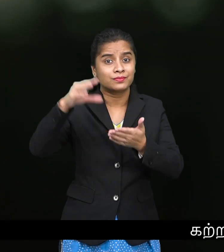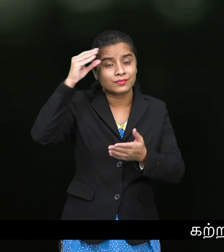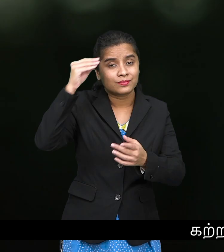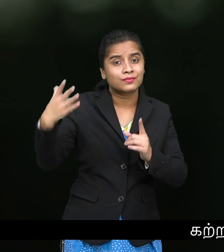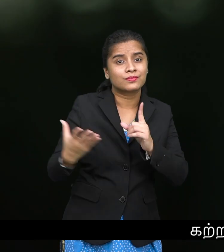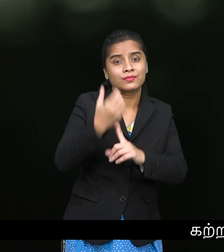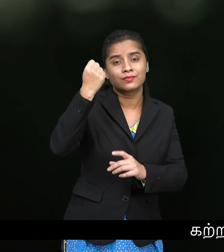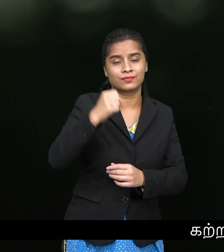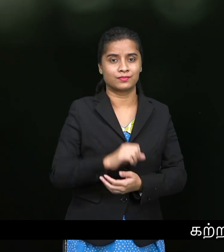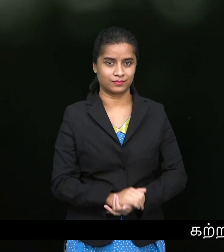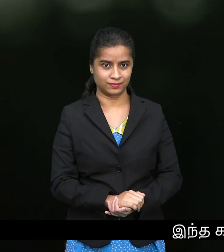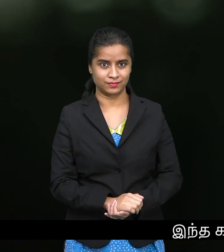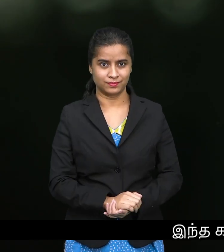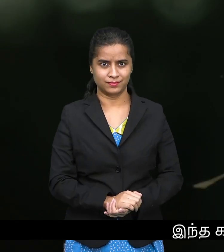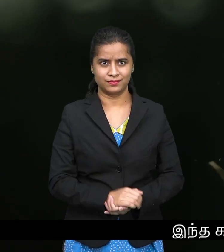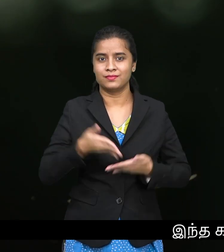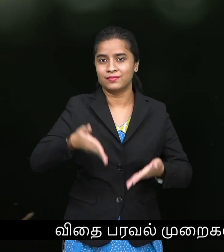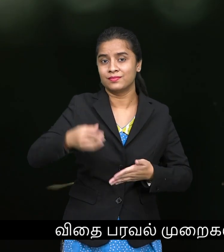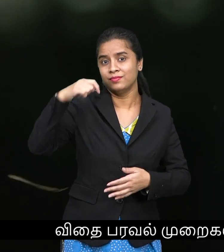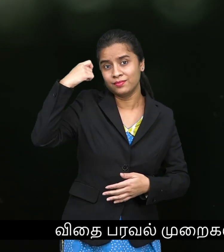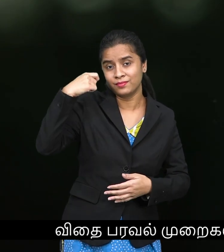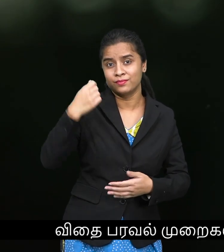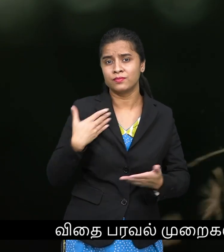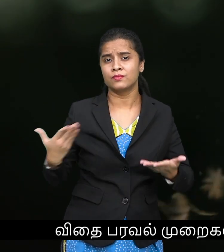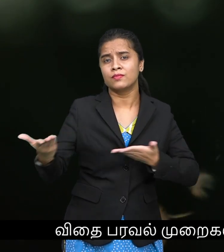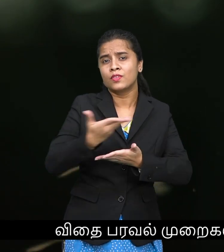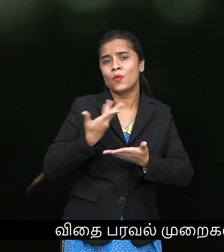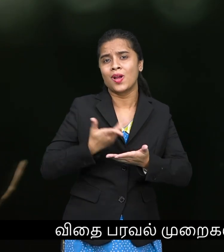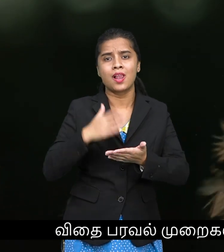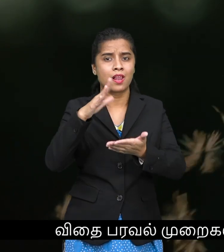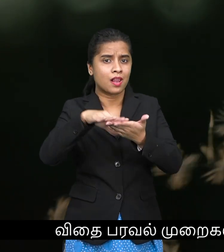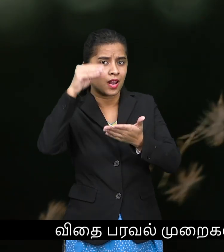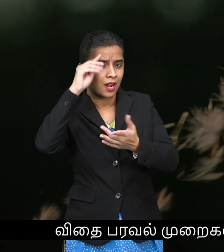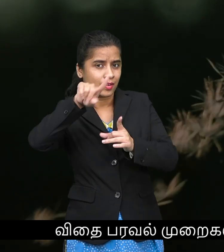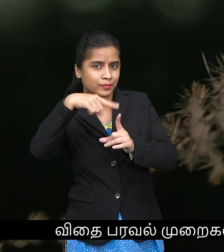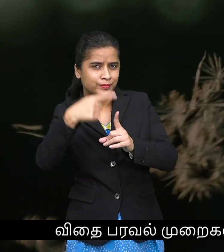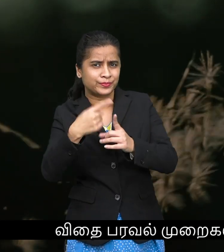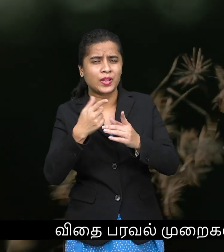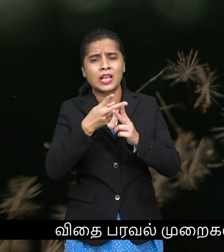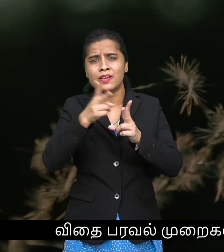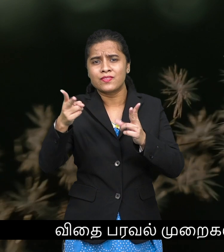கற்றுக்கொள்வீர்கள். இந்த காணொளியில் விதை பரவல் முறைகள் பற்றி அறிந்து கொள்வோம்.